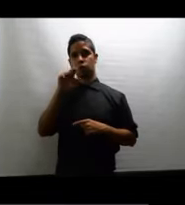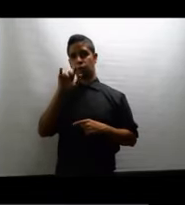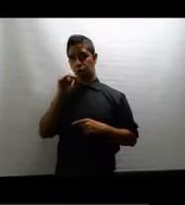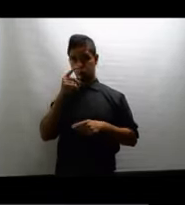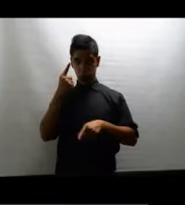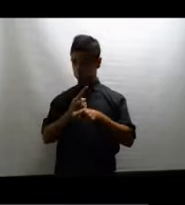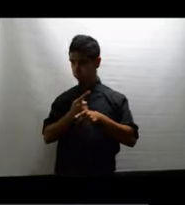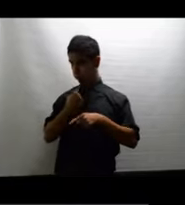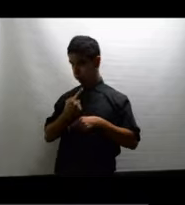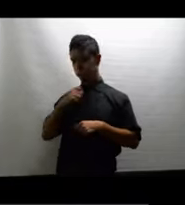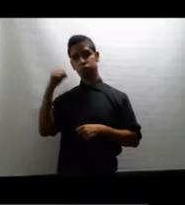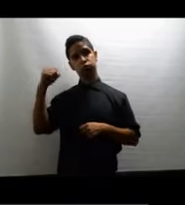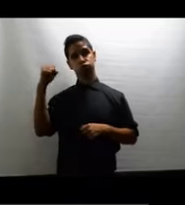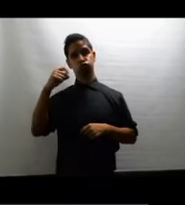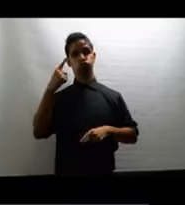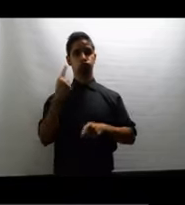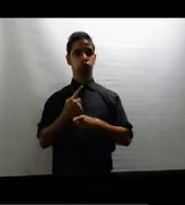Sí.